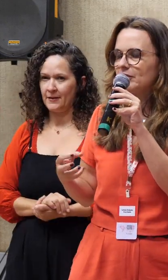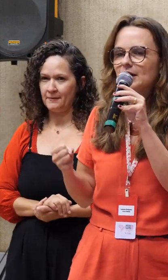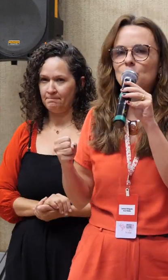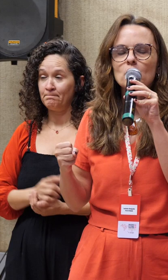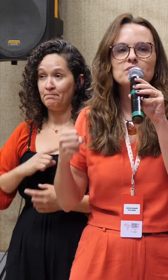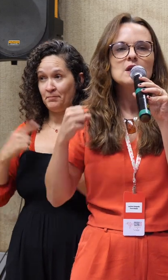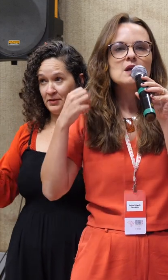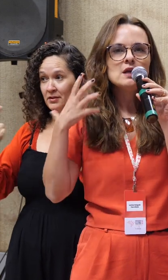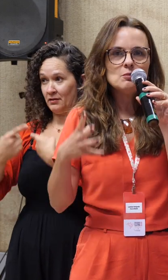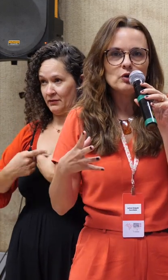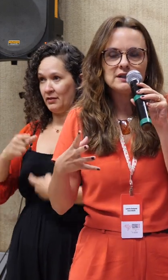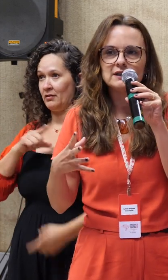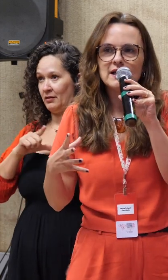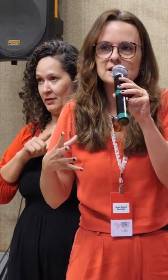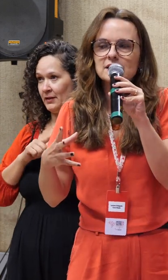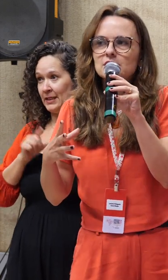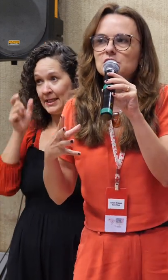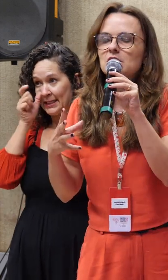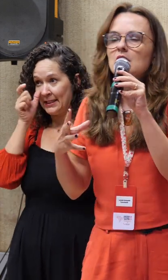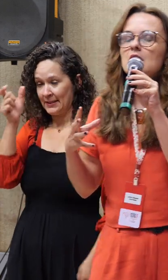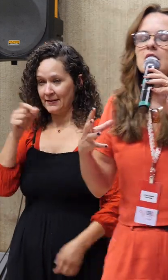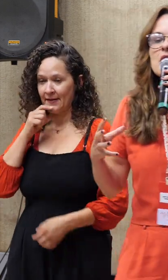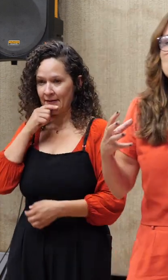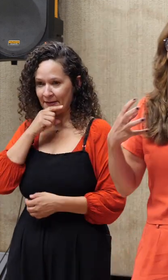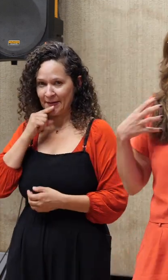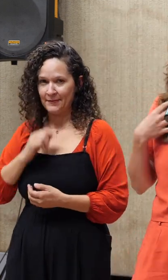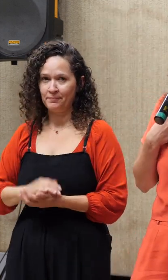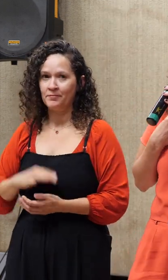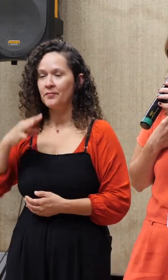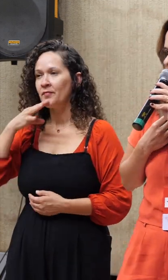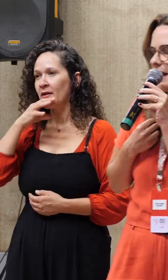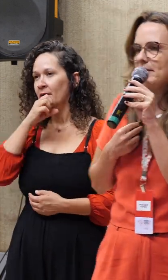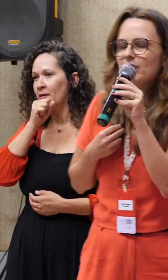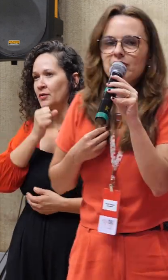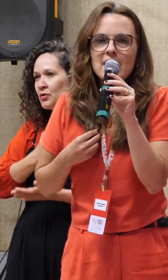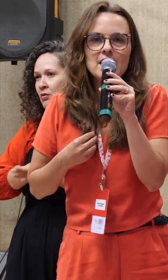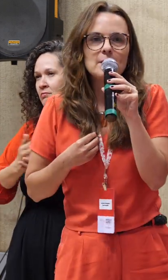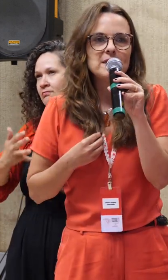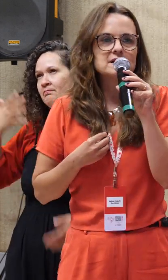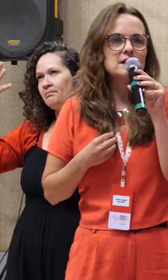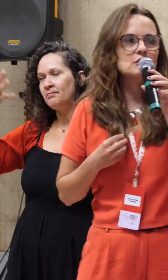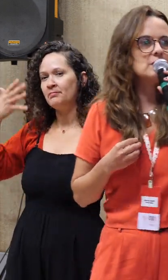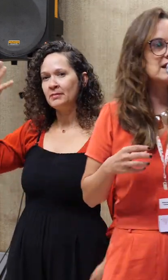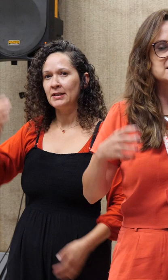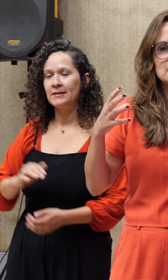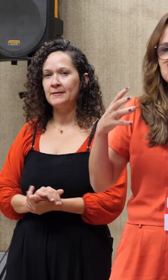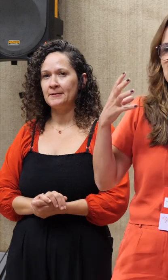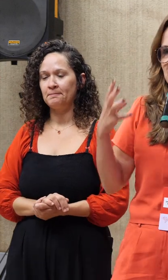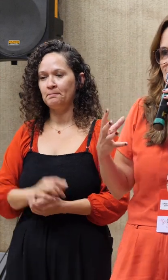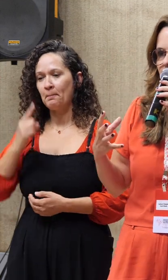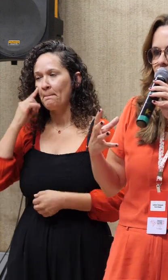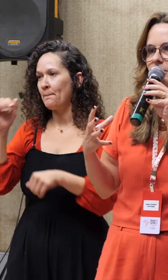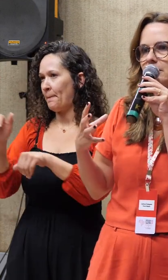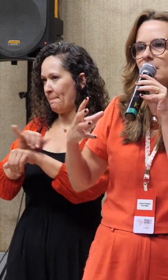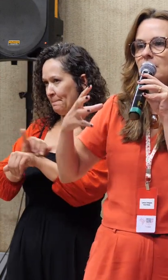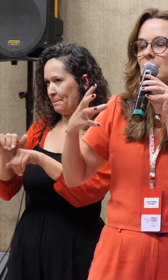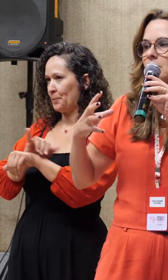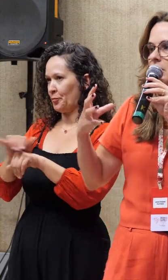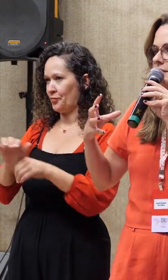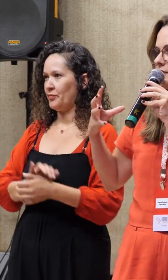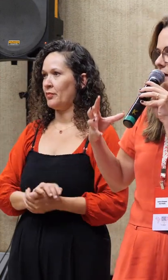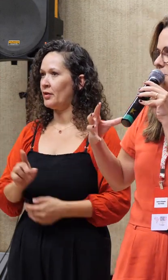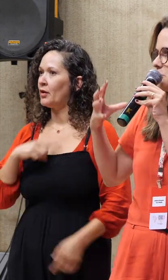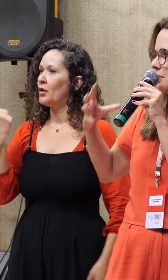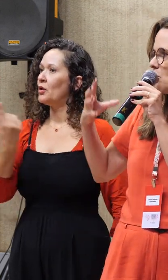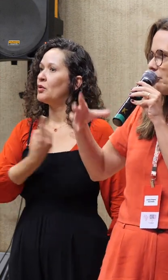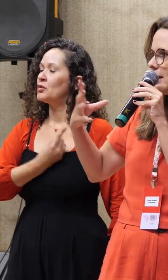muito desafiador e muito interessante. E eu acho que eu quero começar a minha fala pensando numa questão estratégica. Né?